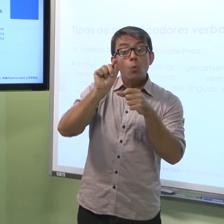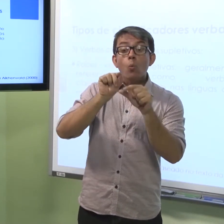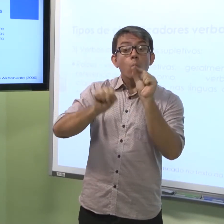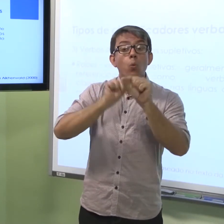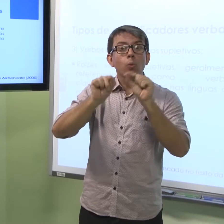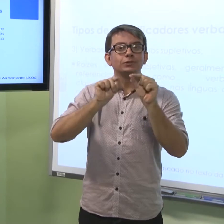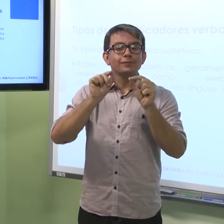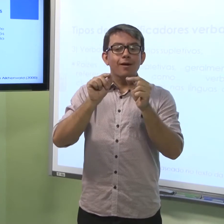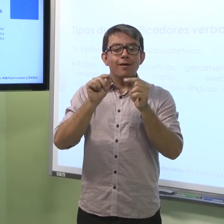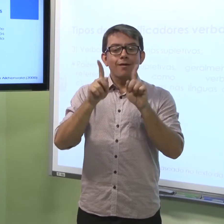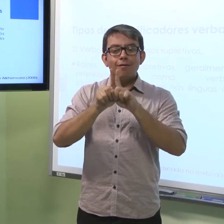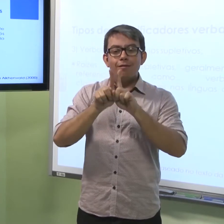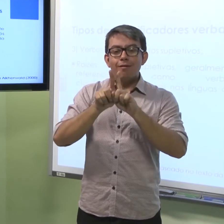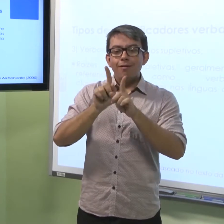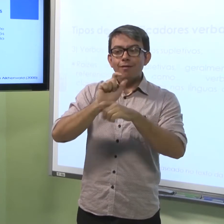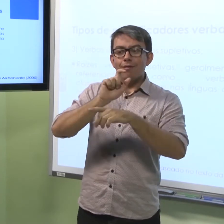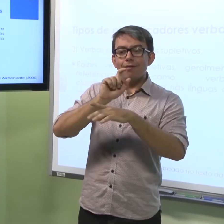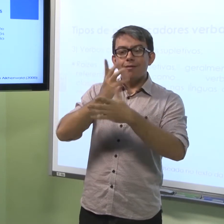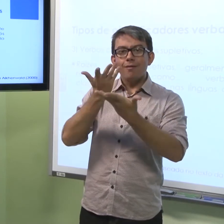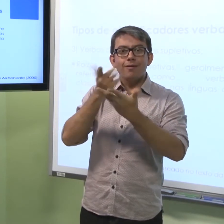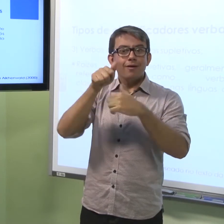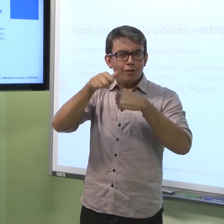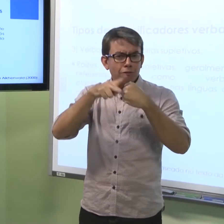Tem o verbo, classificador verbal,